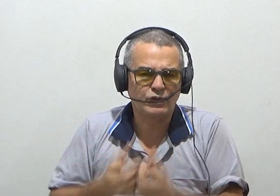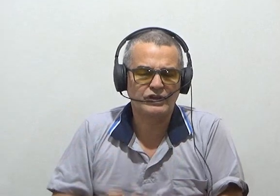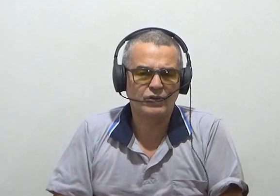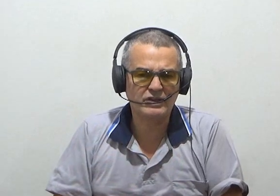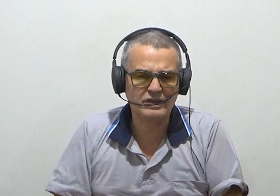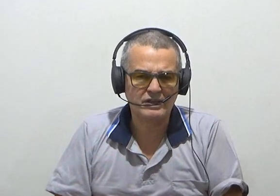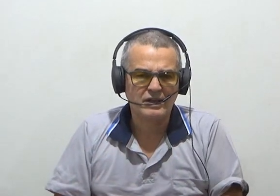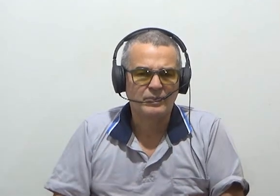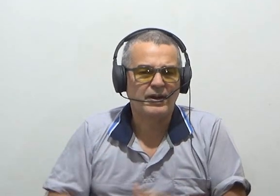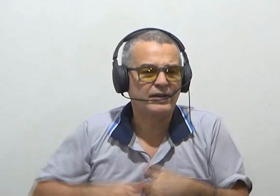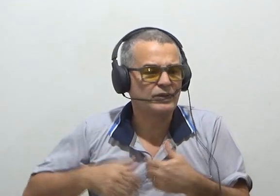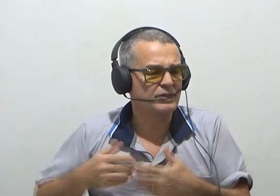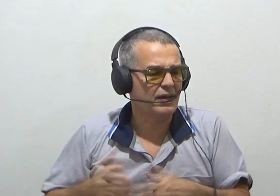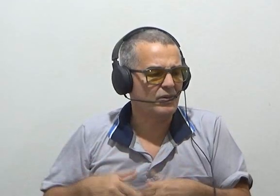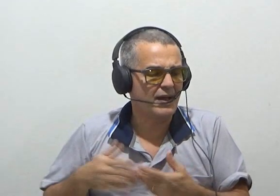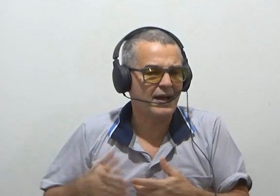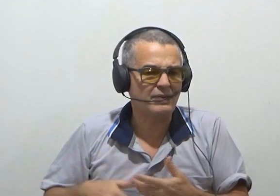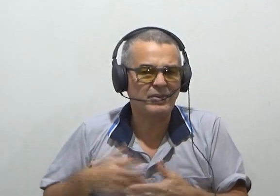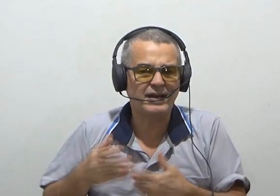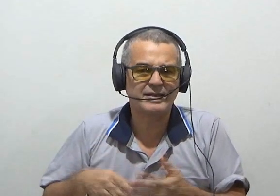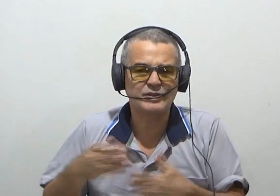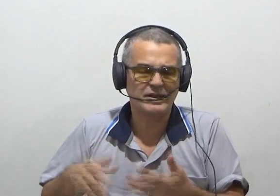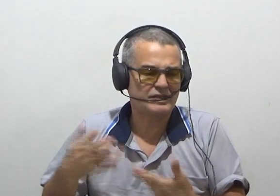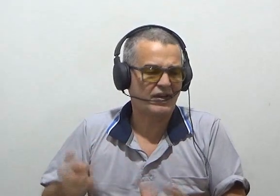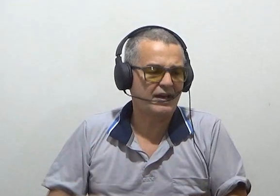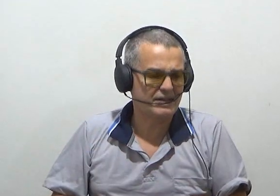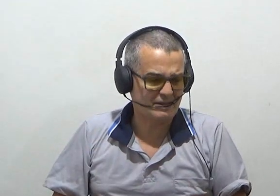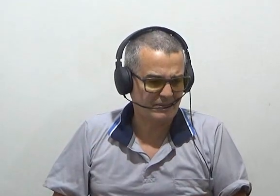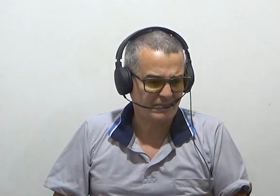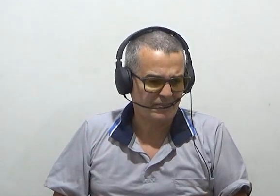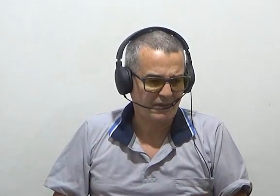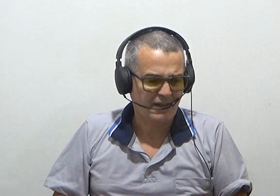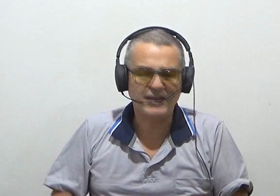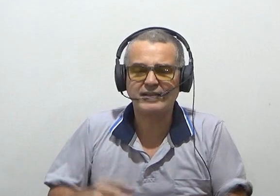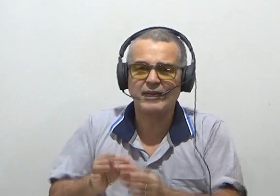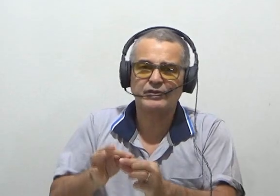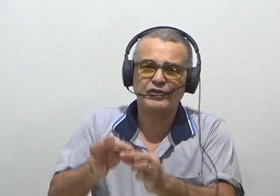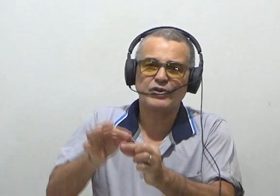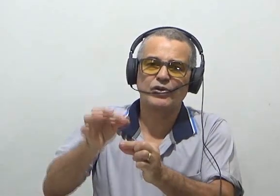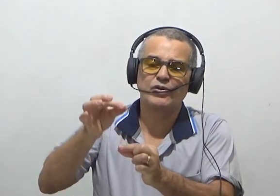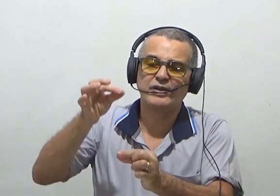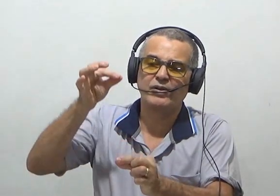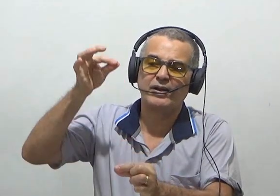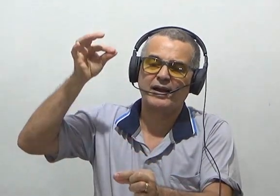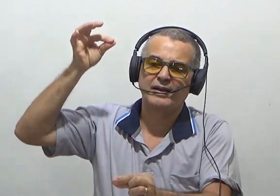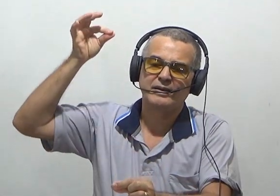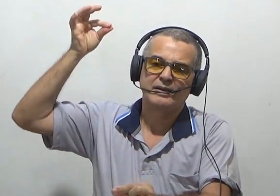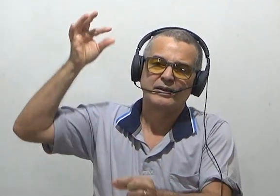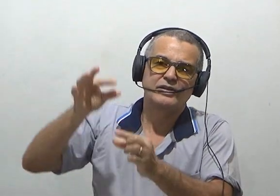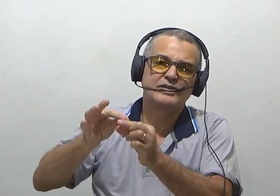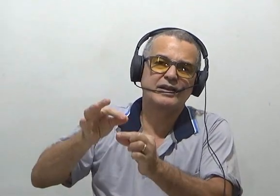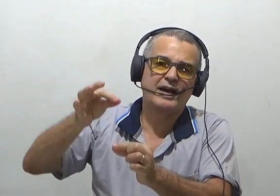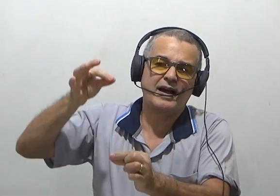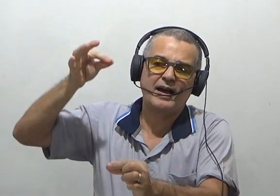o reitor chegou e disse, para eu não delongar mais as minhas falas, aí a intérprete foi e colocou